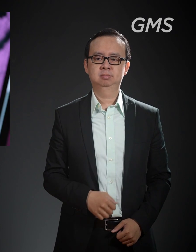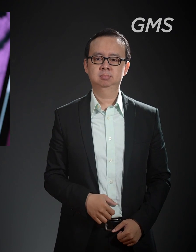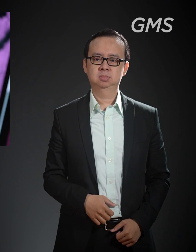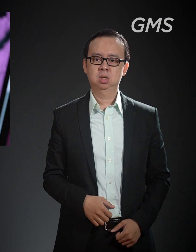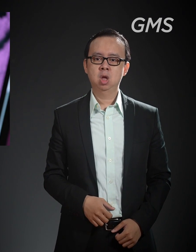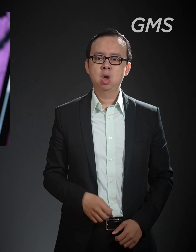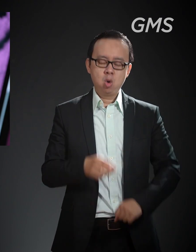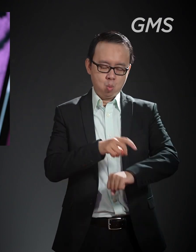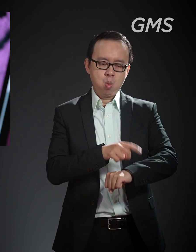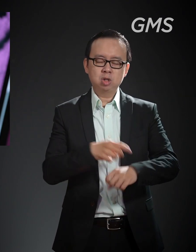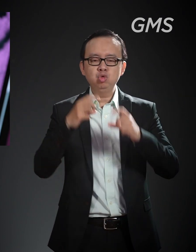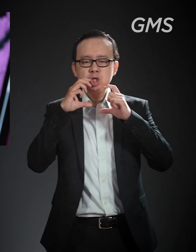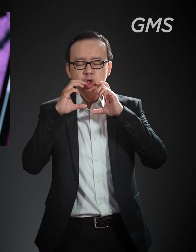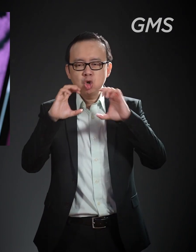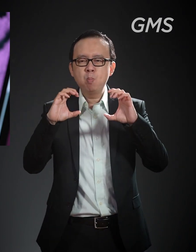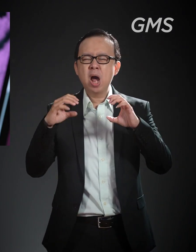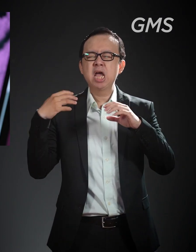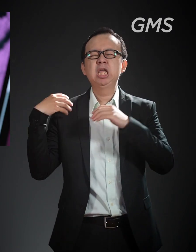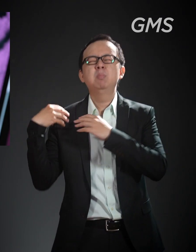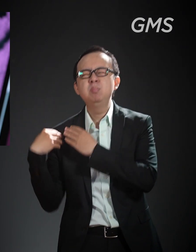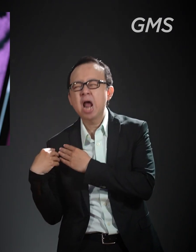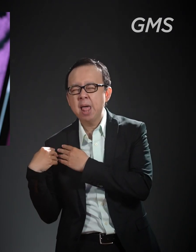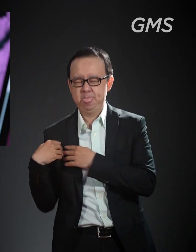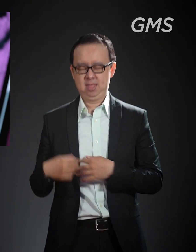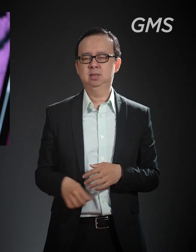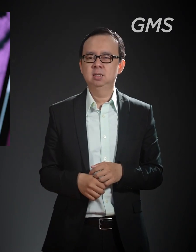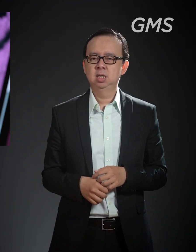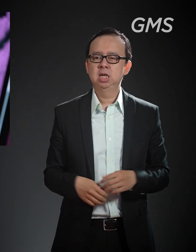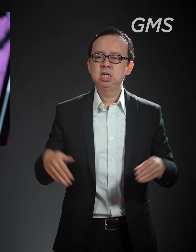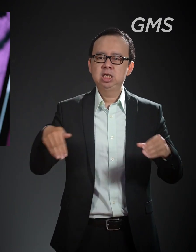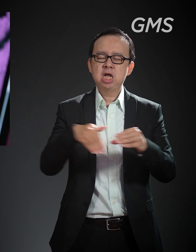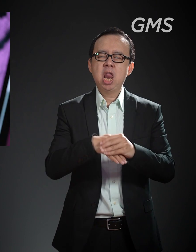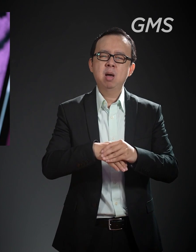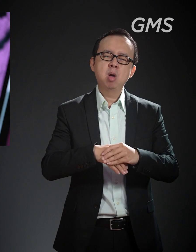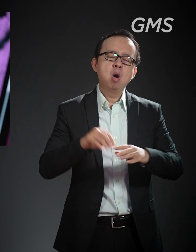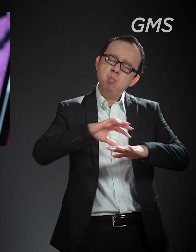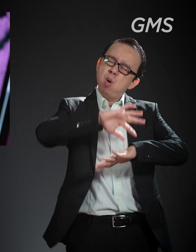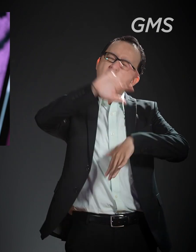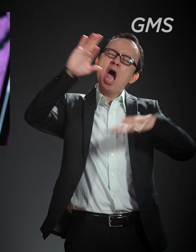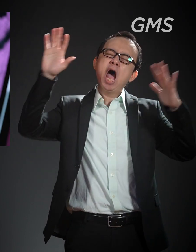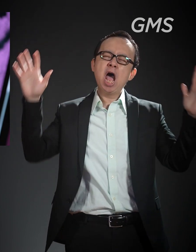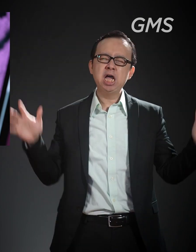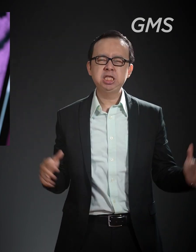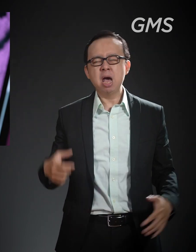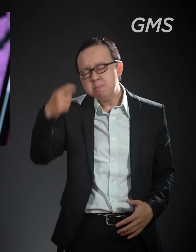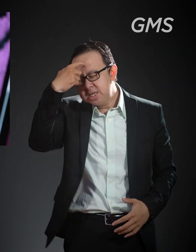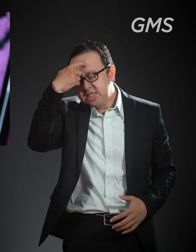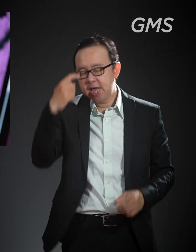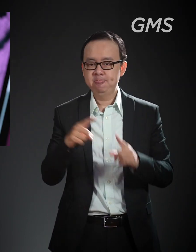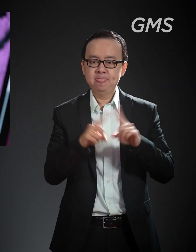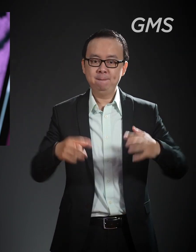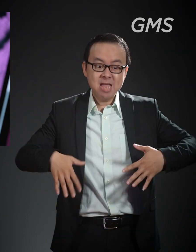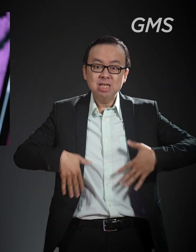Selagi dicobai dengan berat, jemaat-jemaat di Makedonia maksudnya, dalam pelbagai penderitaan. Sukacita mereka meluap.